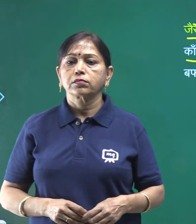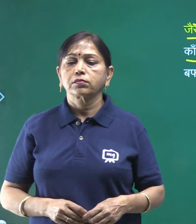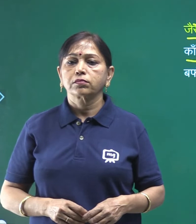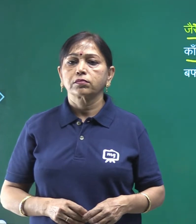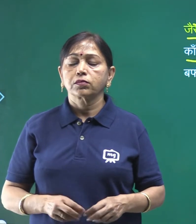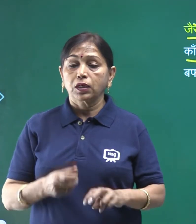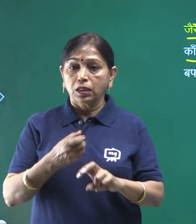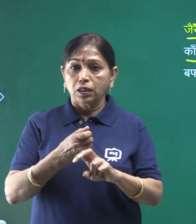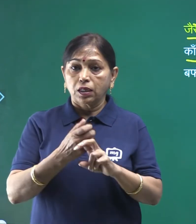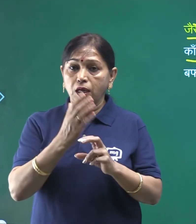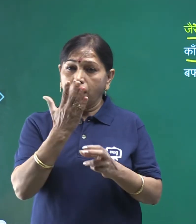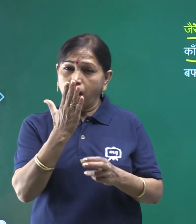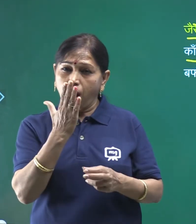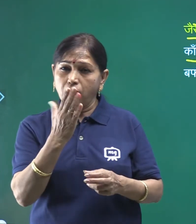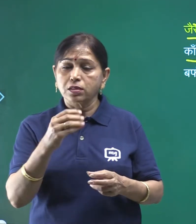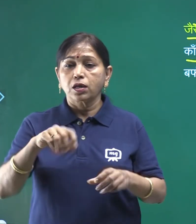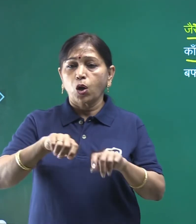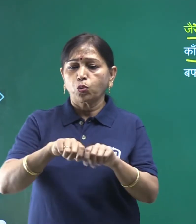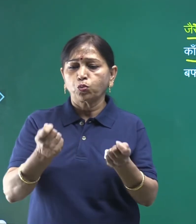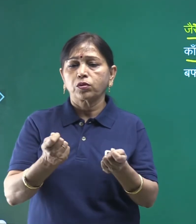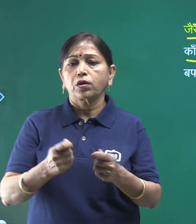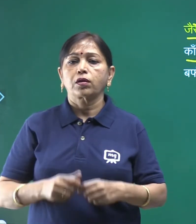कांच का टूटना,